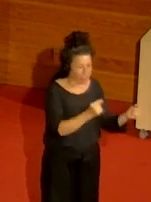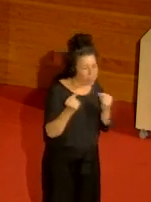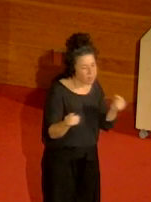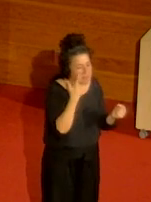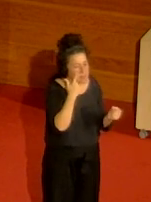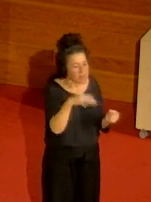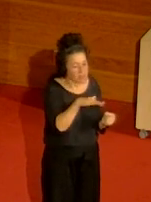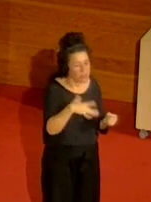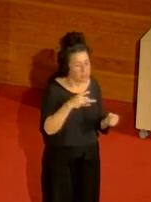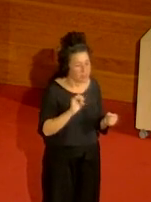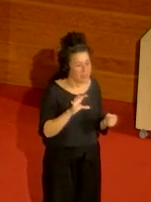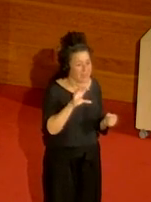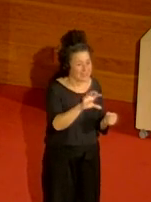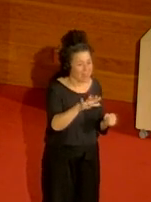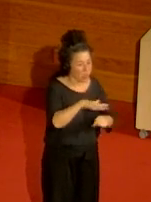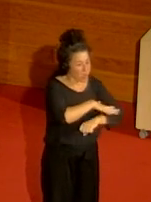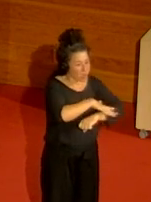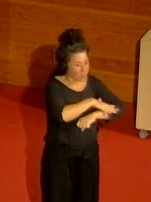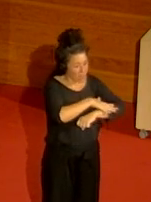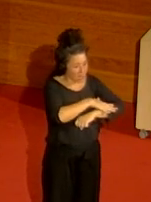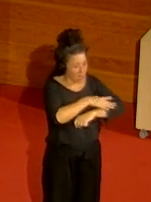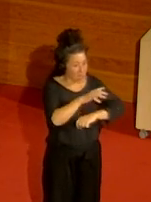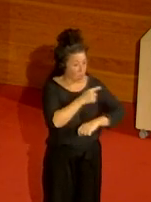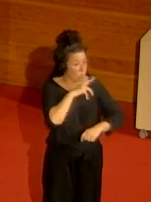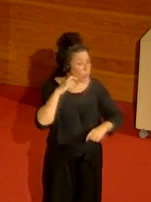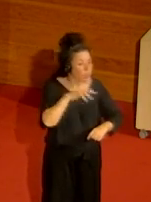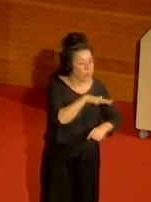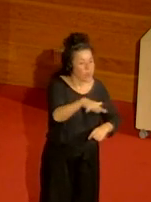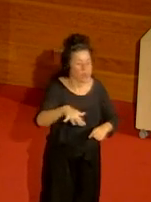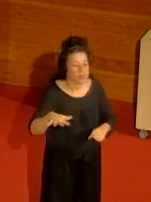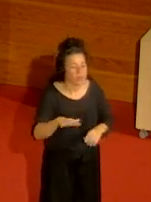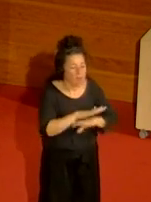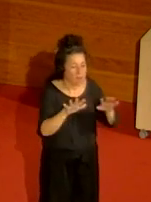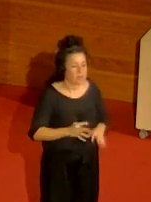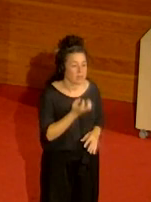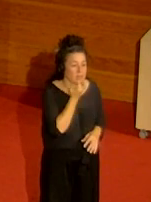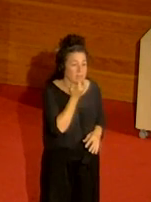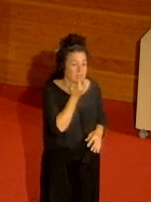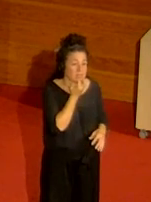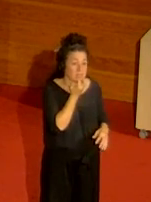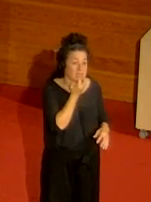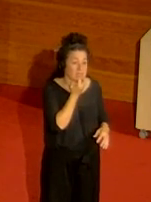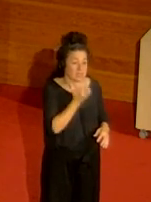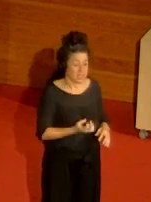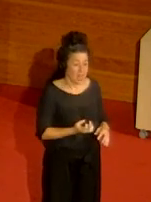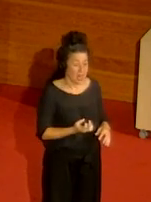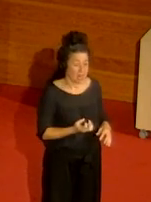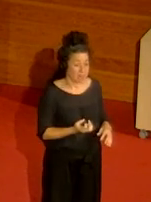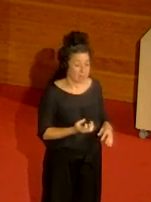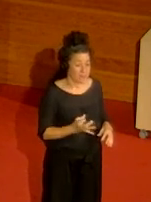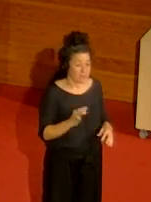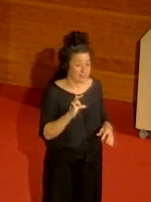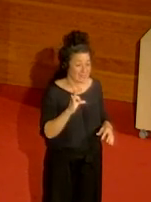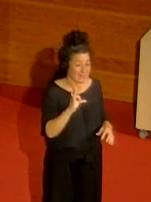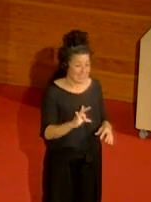nacional judío pero finalmente Bueno pues Israel la el sionismo su preferencia